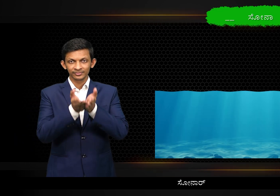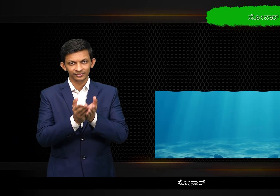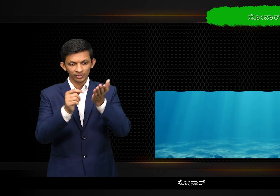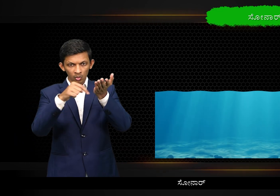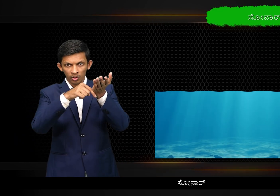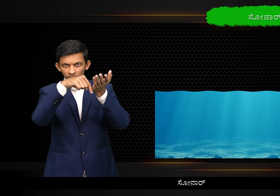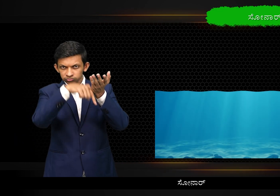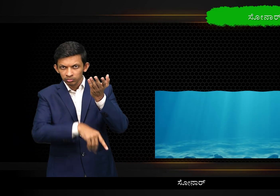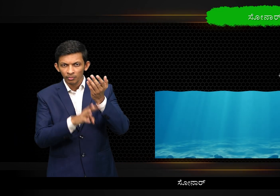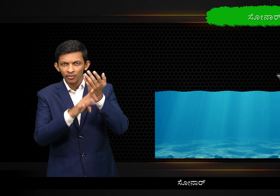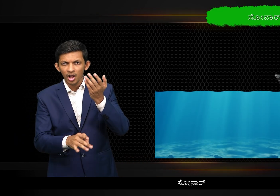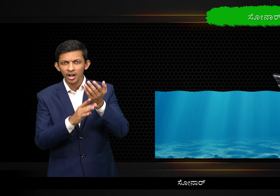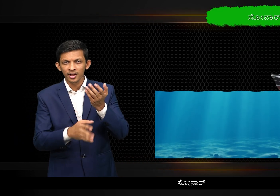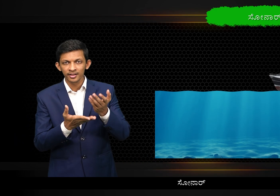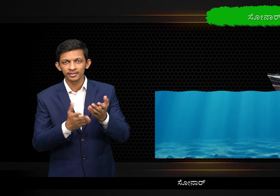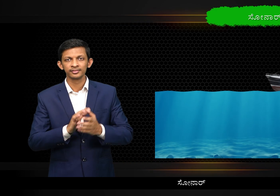ಸೋನಾರ್.